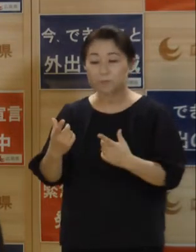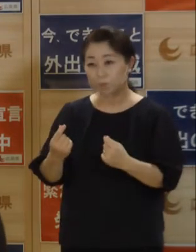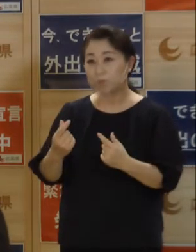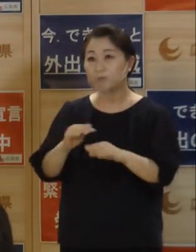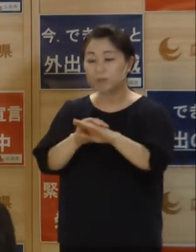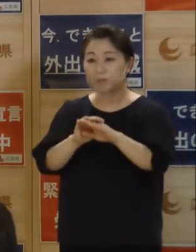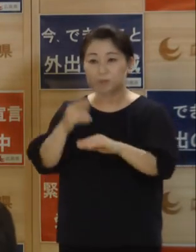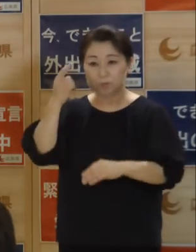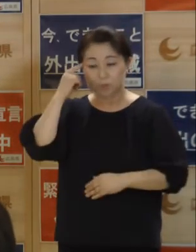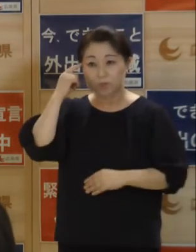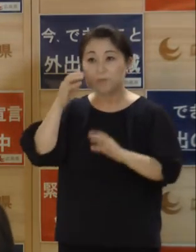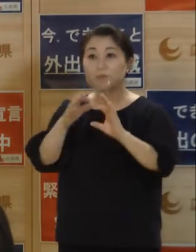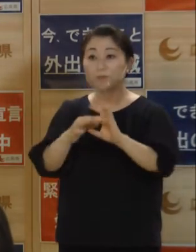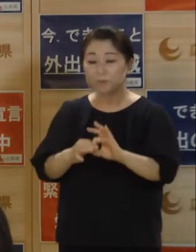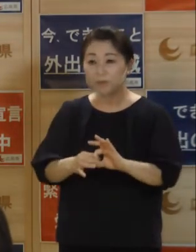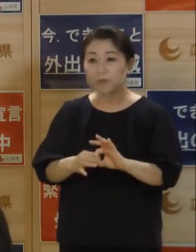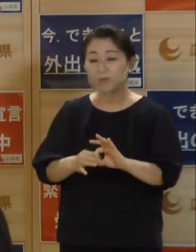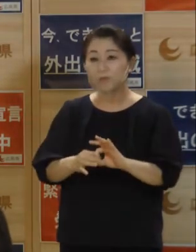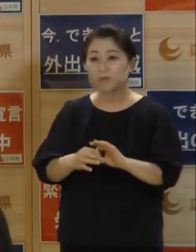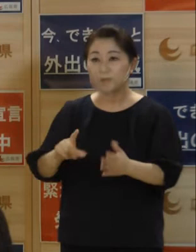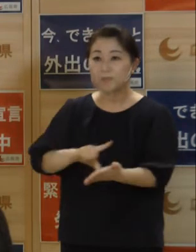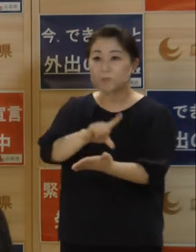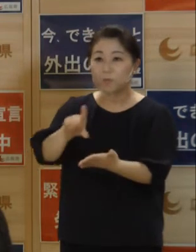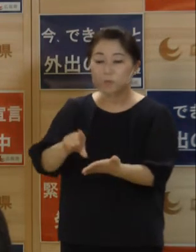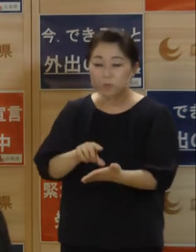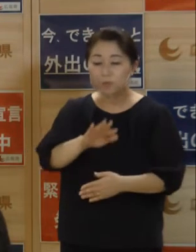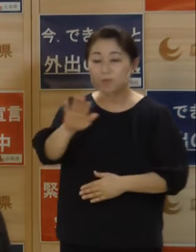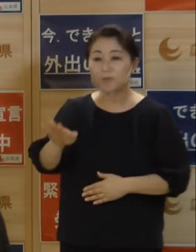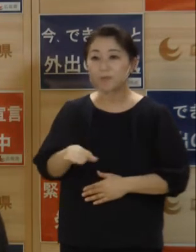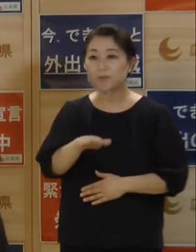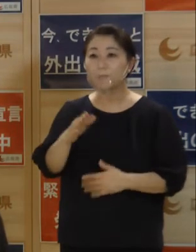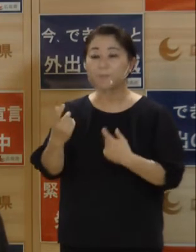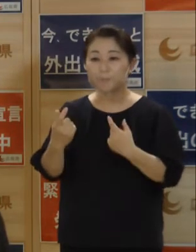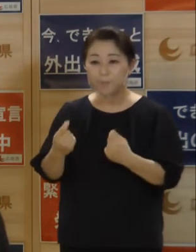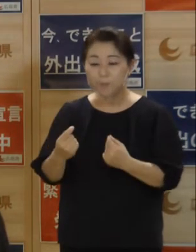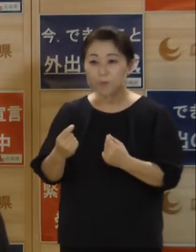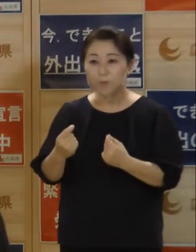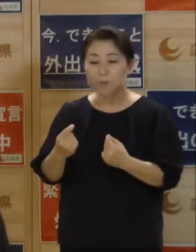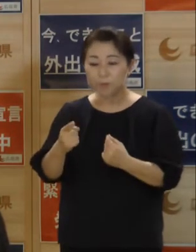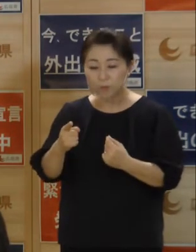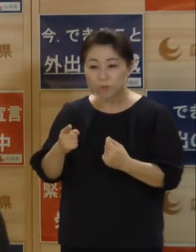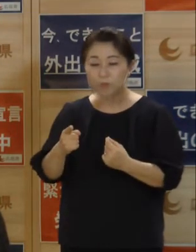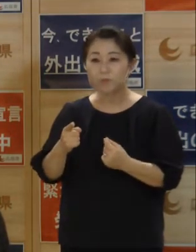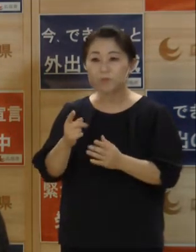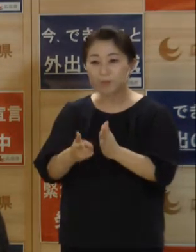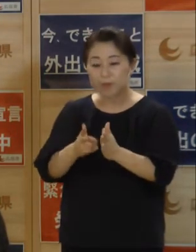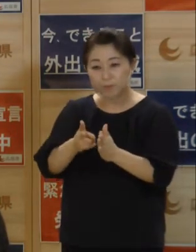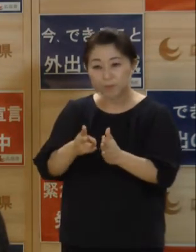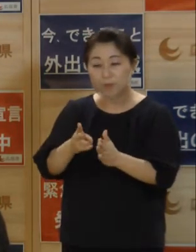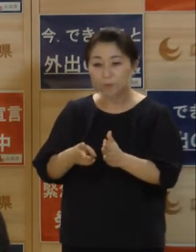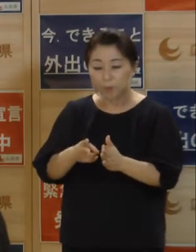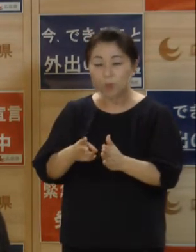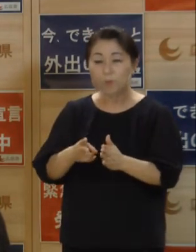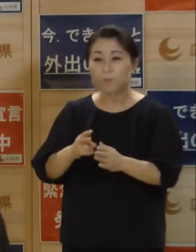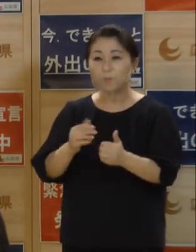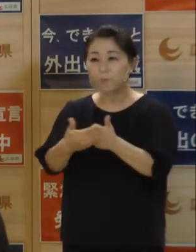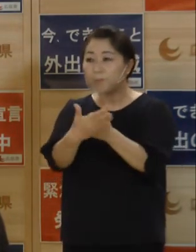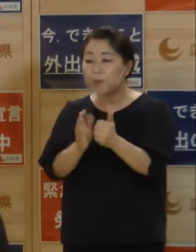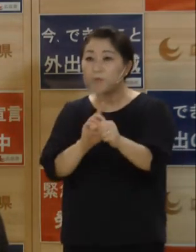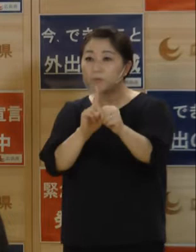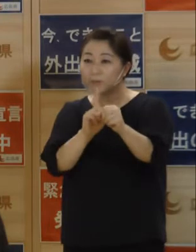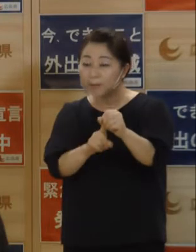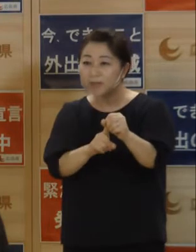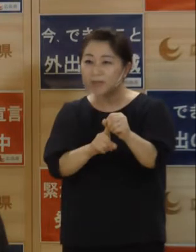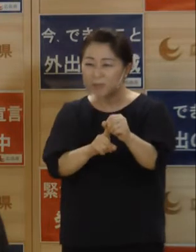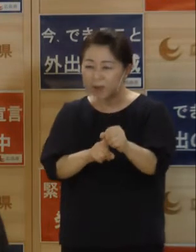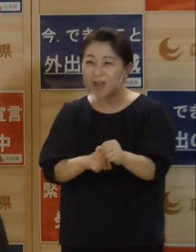、やはりあの地元の皆さんもですね、芸術線を守っていくために、やはり乗らない